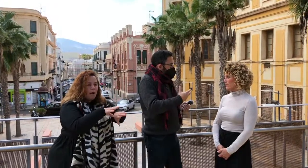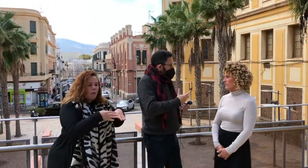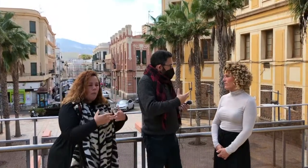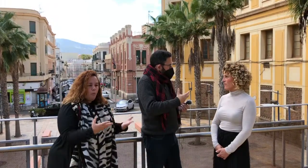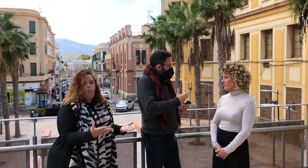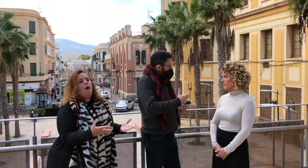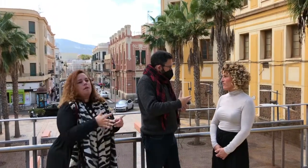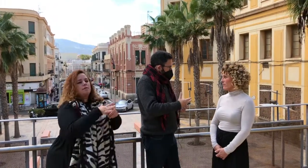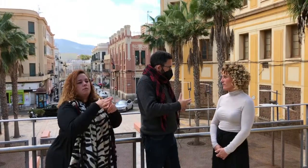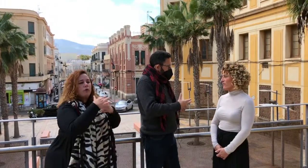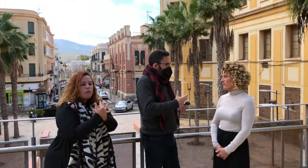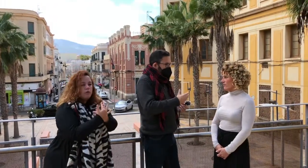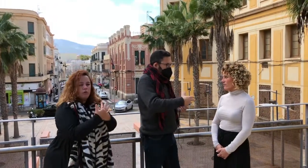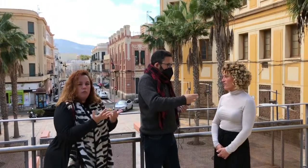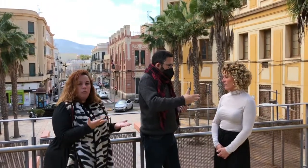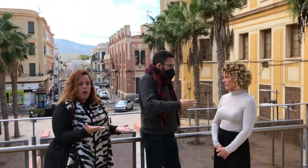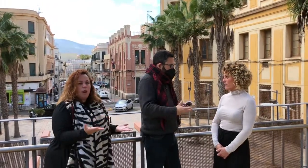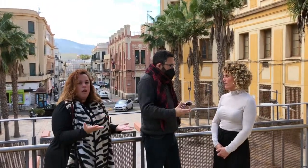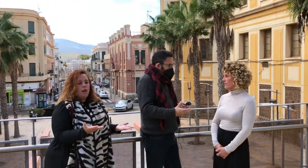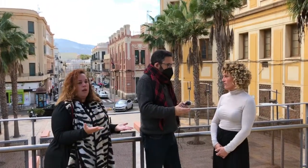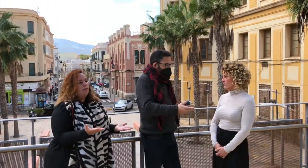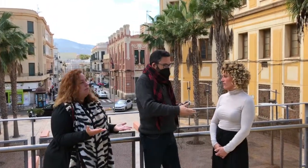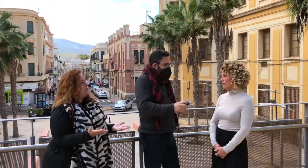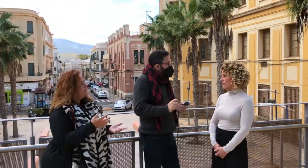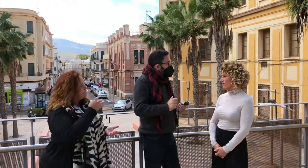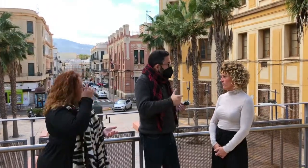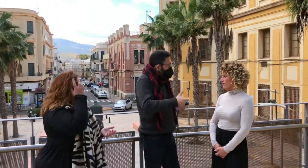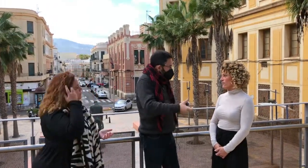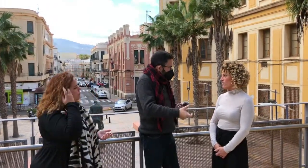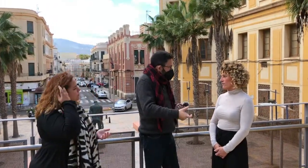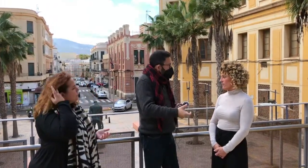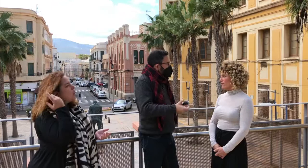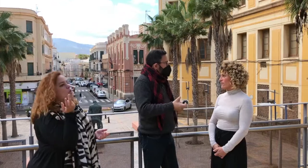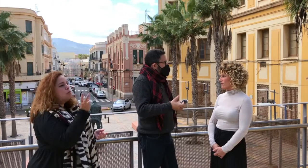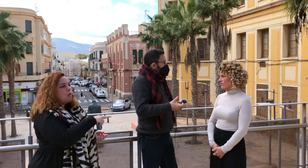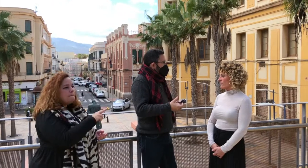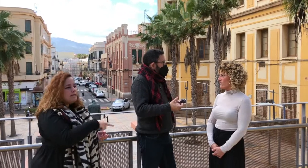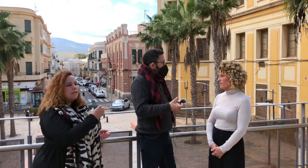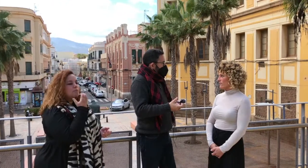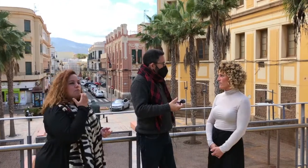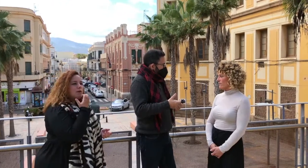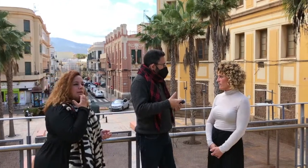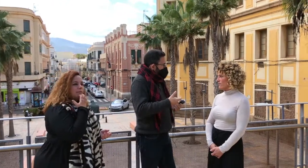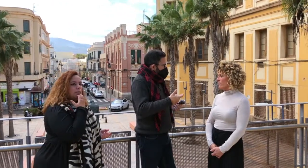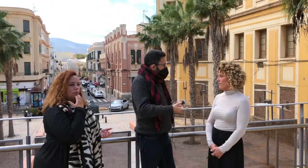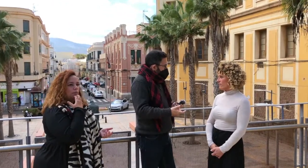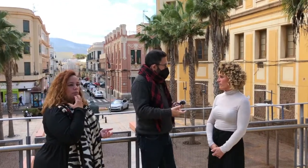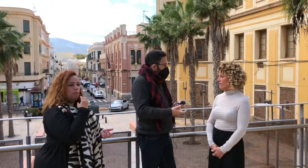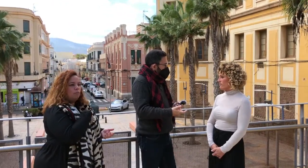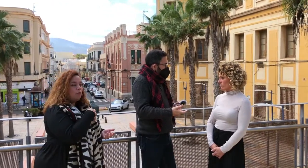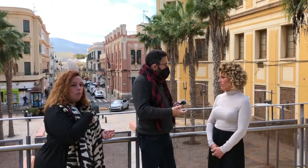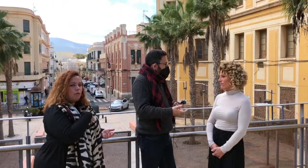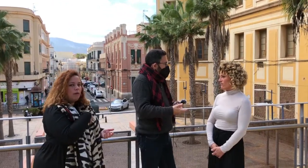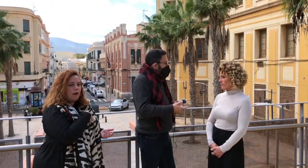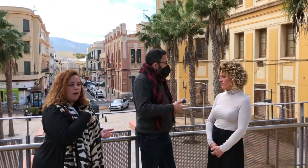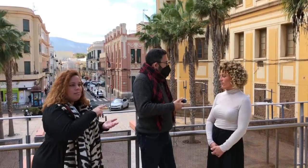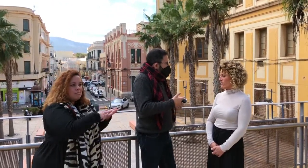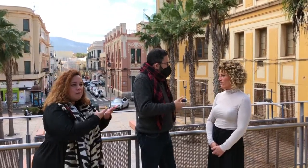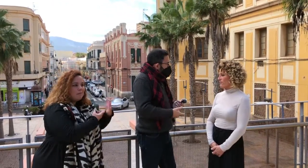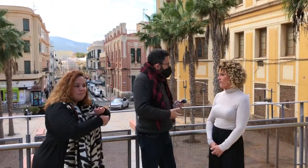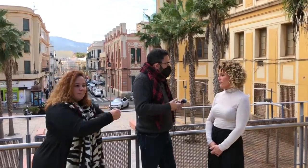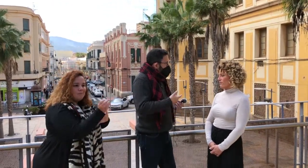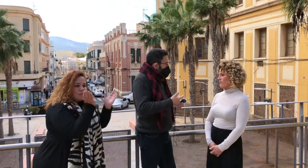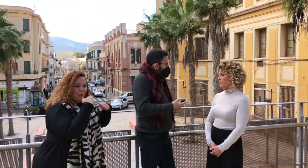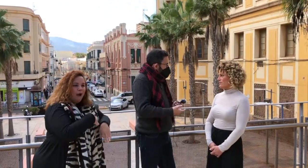esta situación vuestra, esta situación que estáis pasando? Por ejemplo, esos 2 meses que no se ha podido contar con vosotras, ¿qué